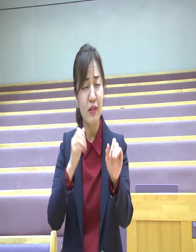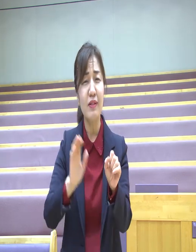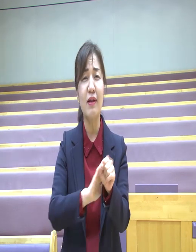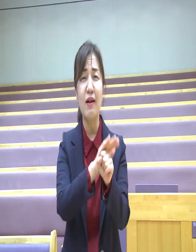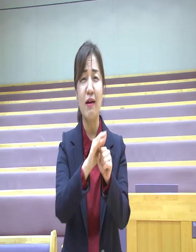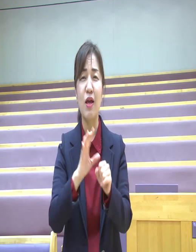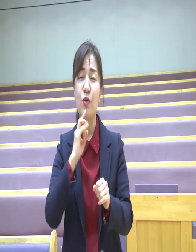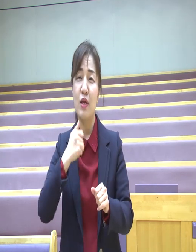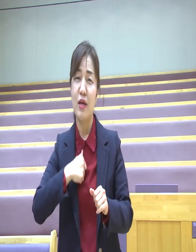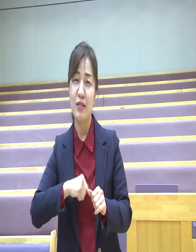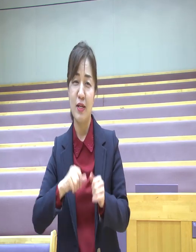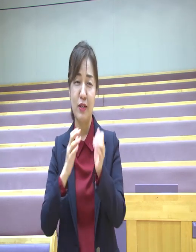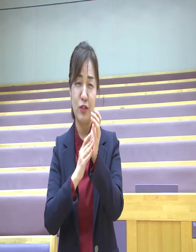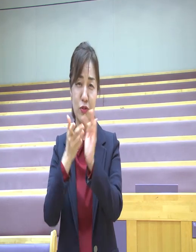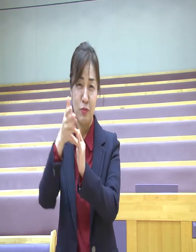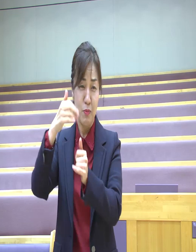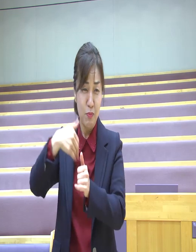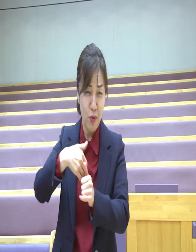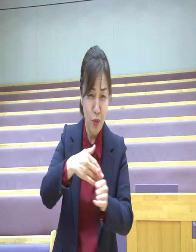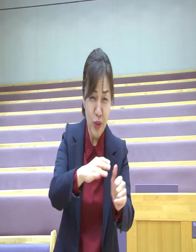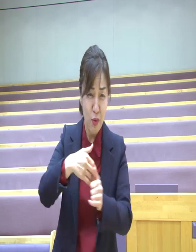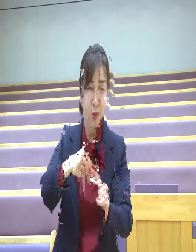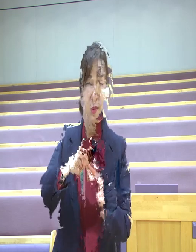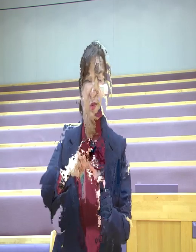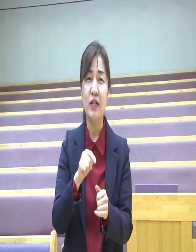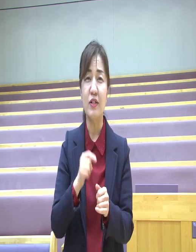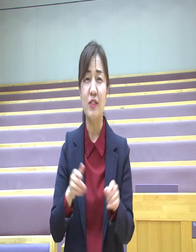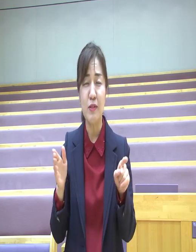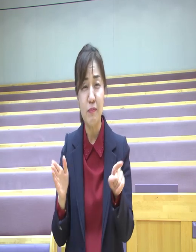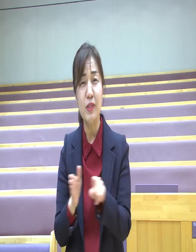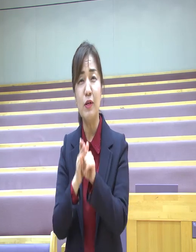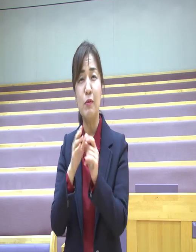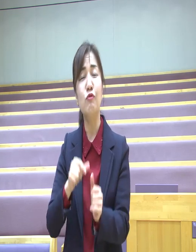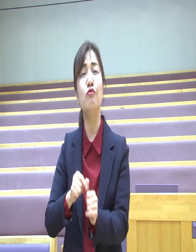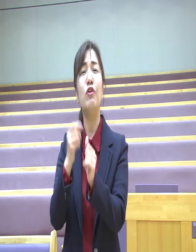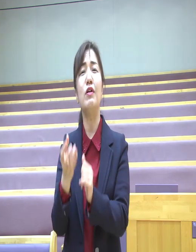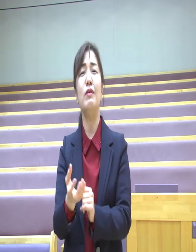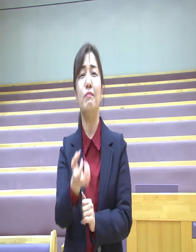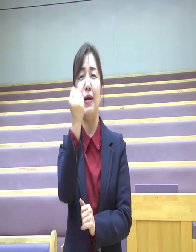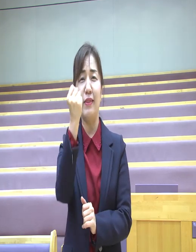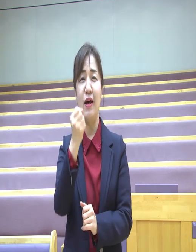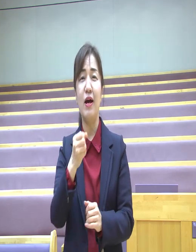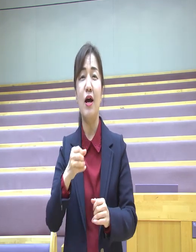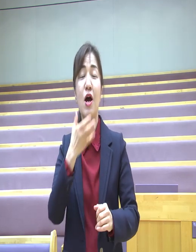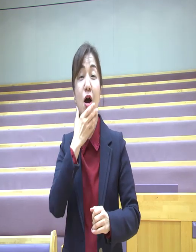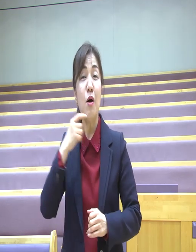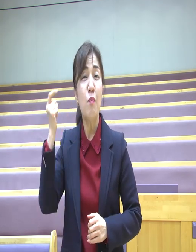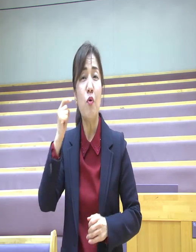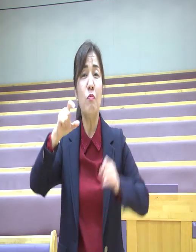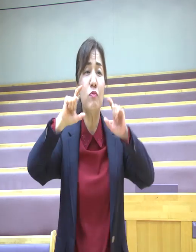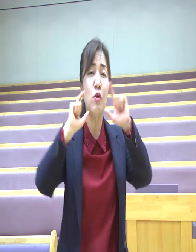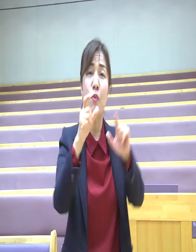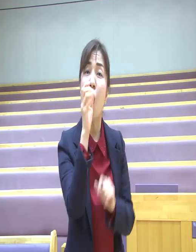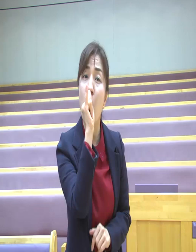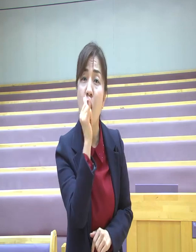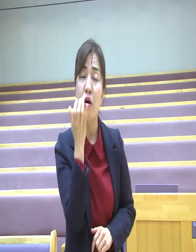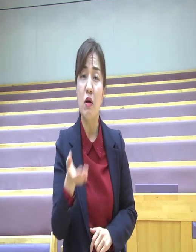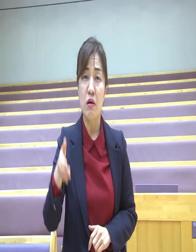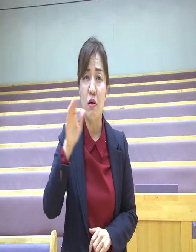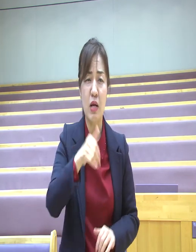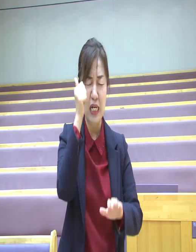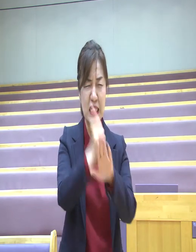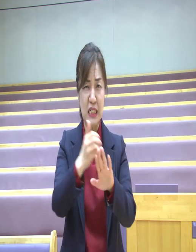우리를 사랑하셔서 독생자를 보내주시고 우리가 그 일로 말미암아 구원을 받게 되어지는 놀라운 복음이